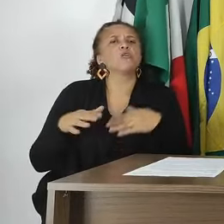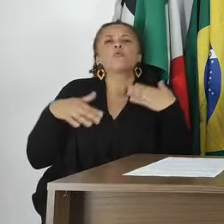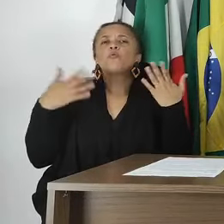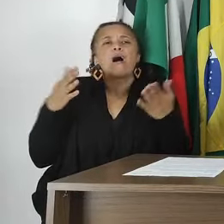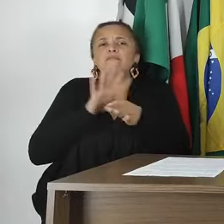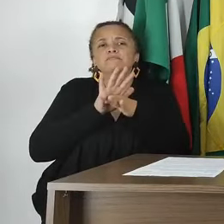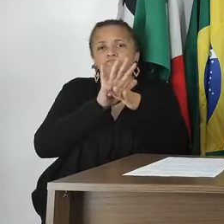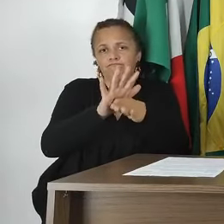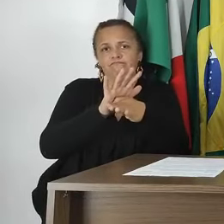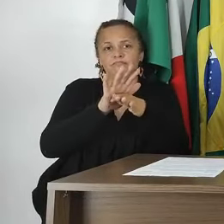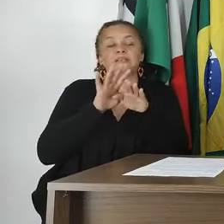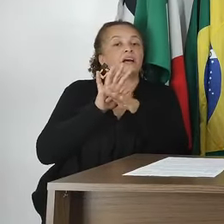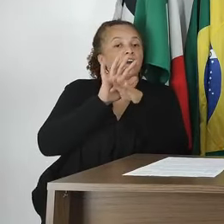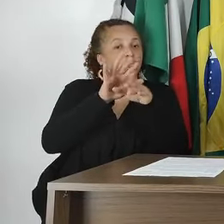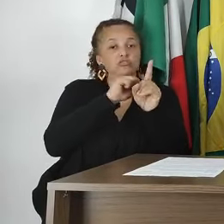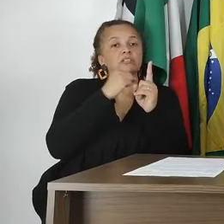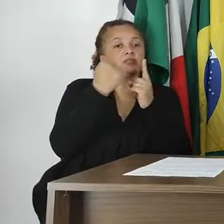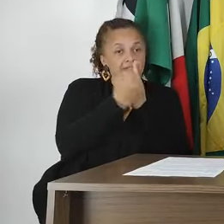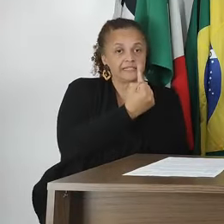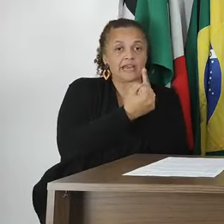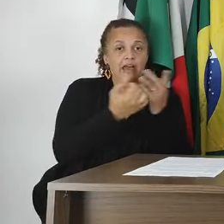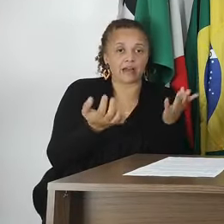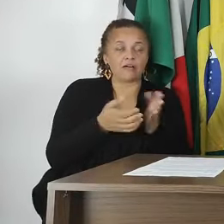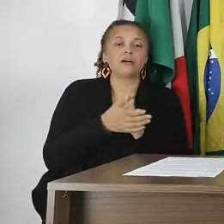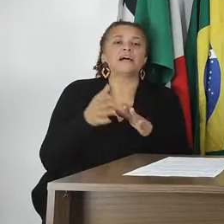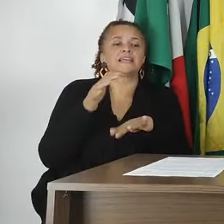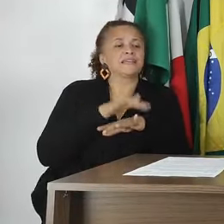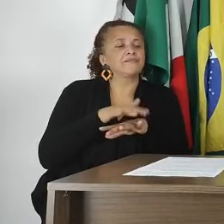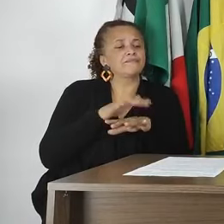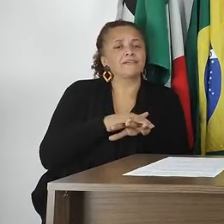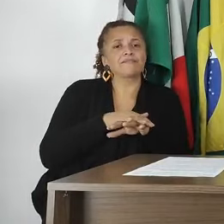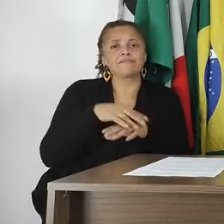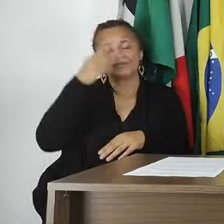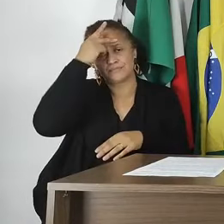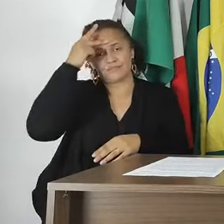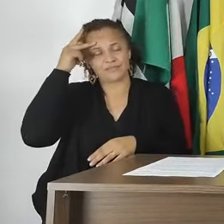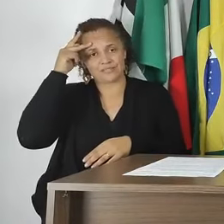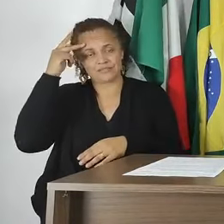que realmente faz com que a pessoa se torne